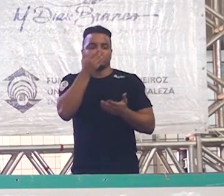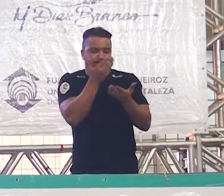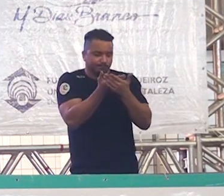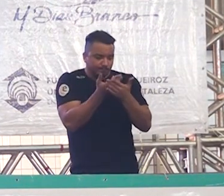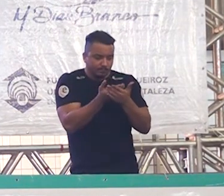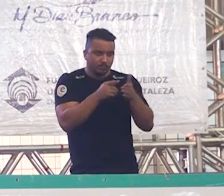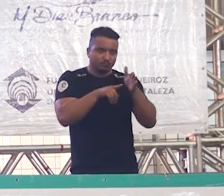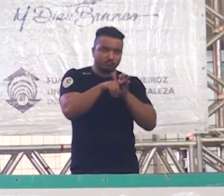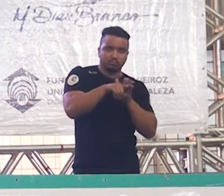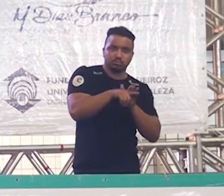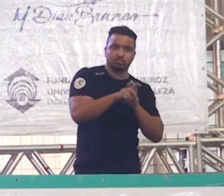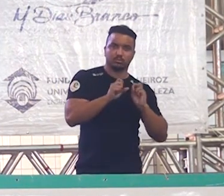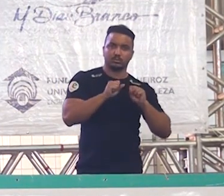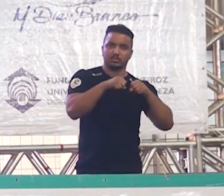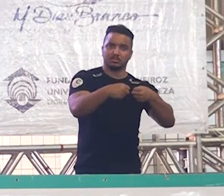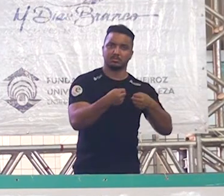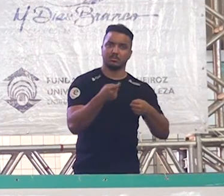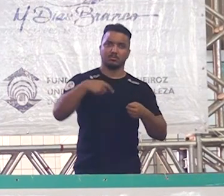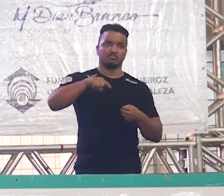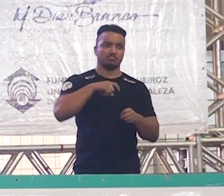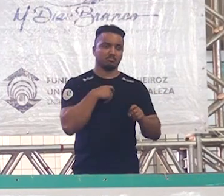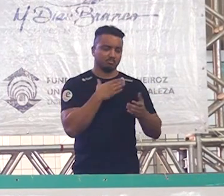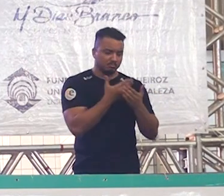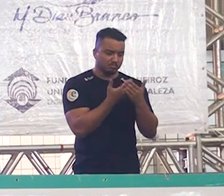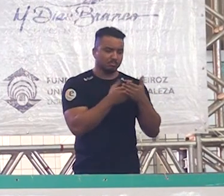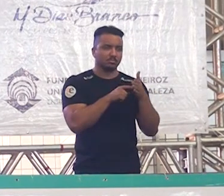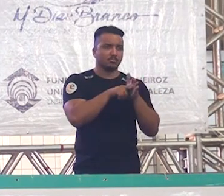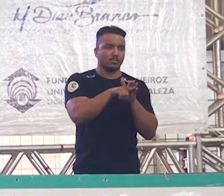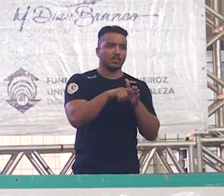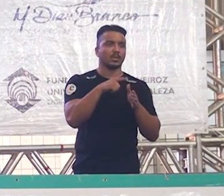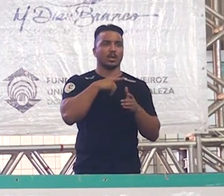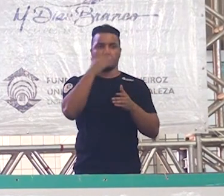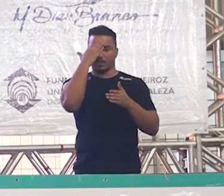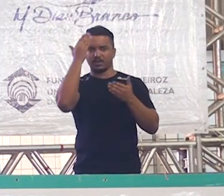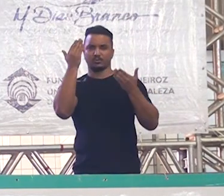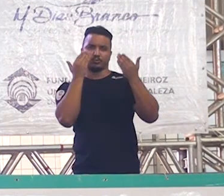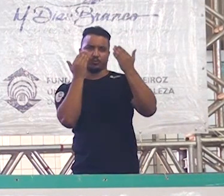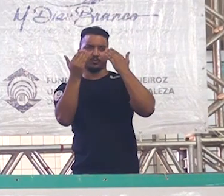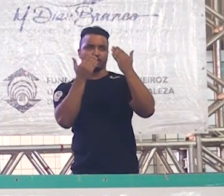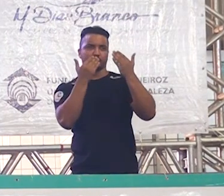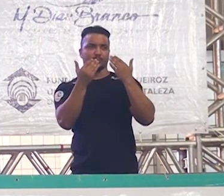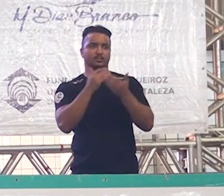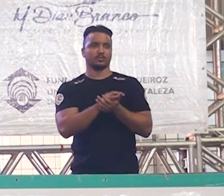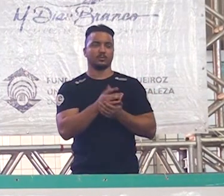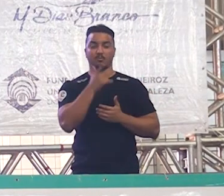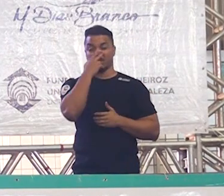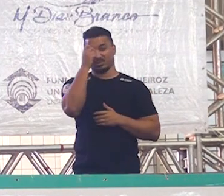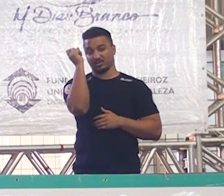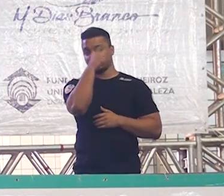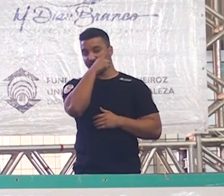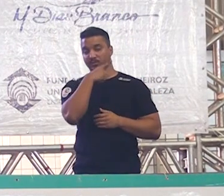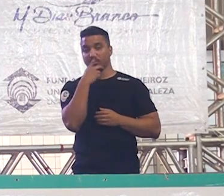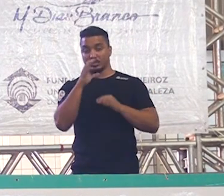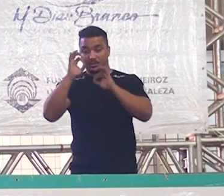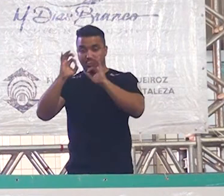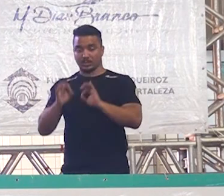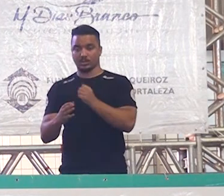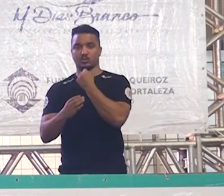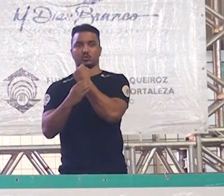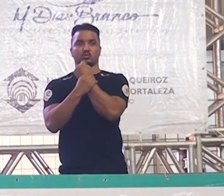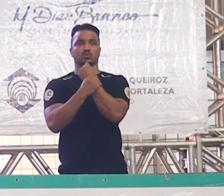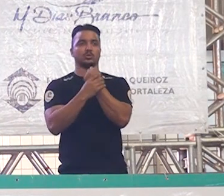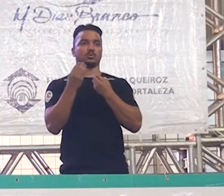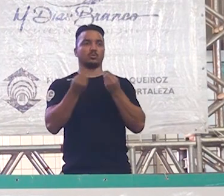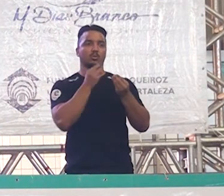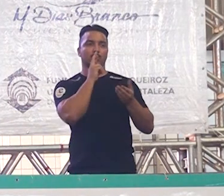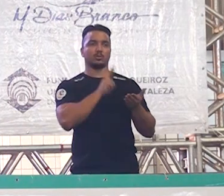por mais que sejamos dedicados como vocês são, sempre pinta aquela duvidazinha. É muito difícil a gente ter absoluta segurança da